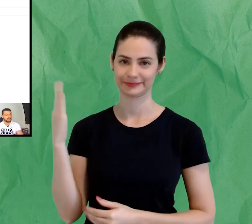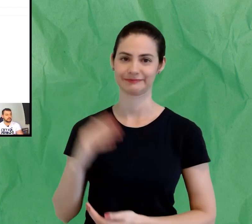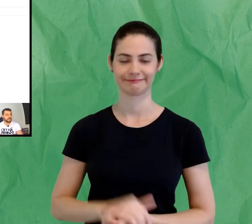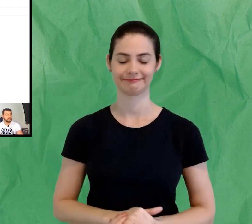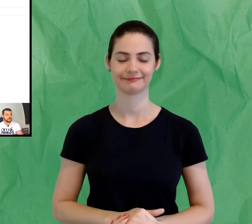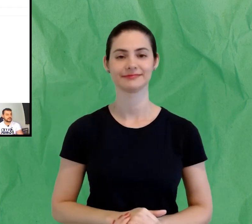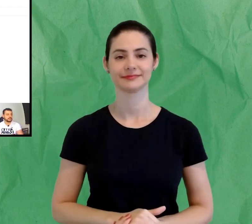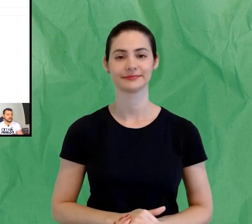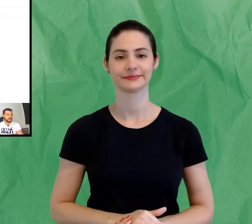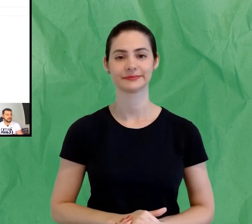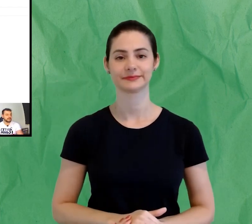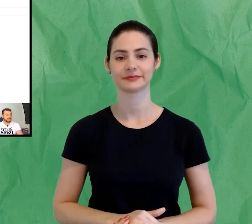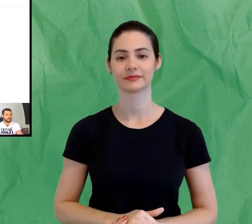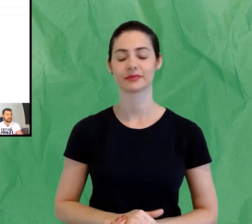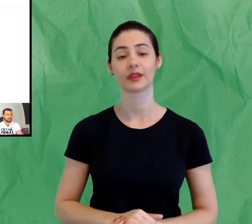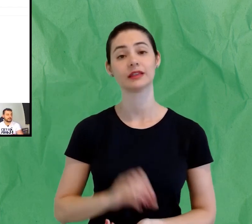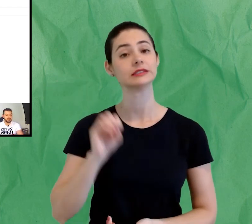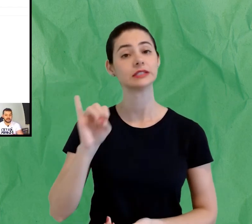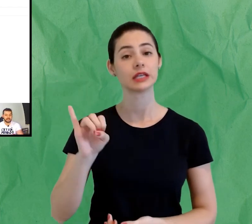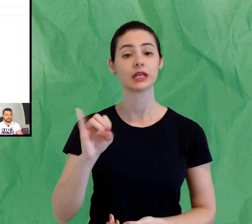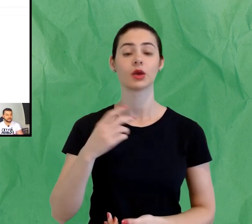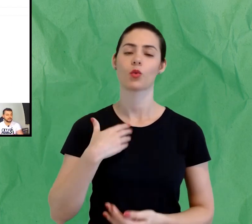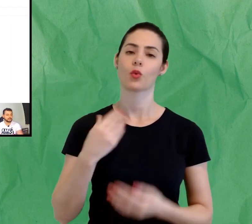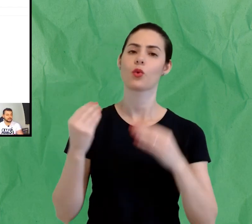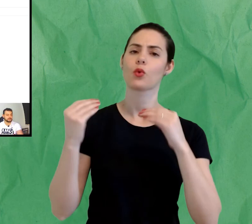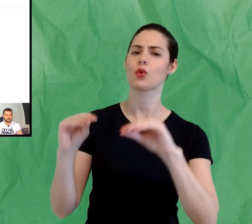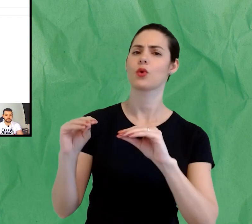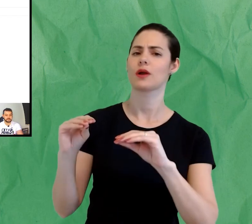2. E se eu passar no alert